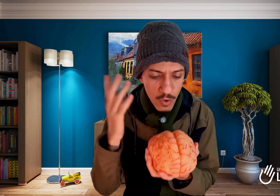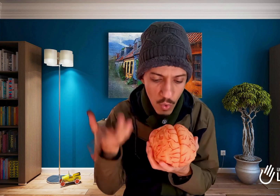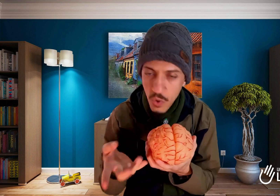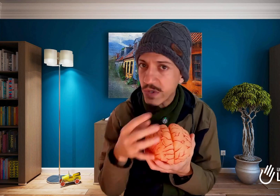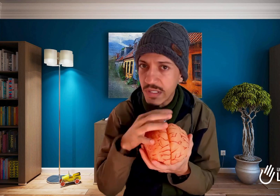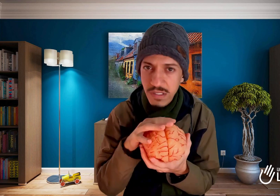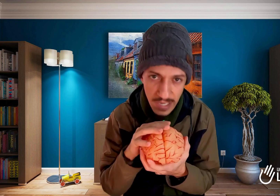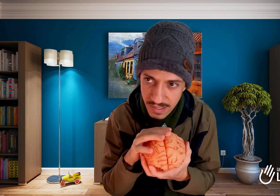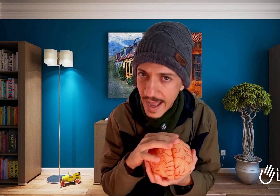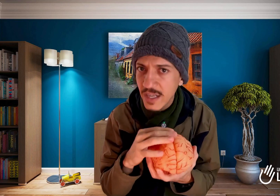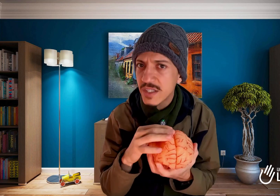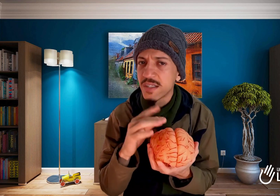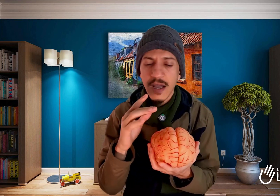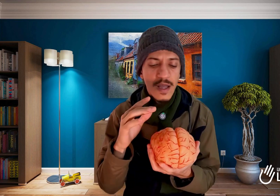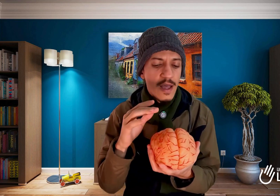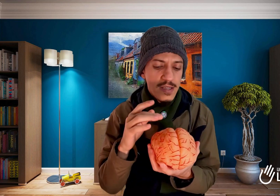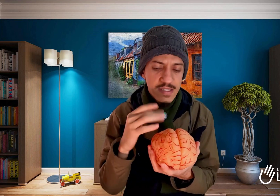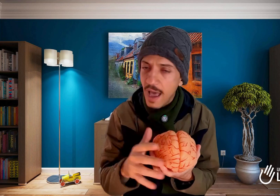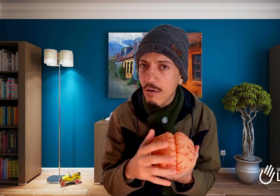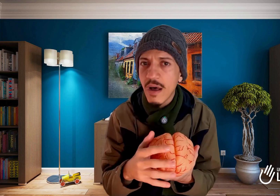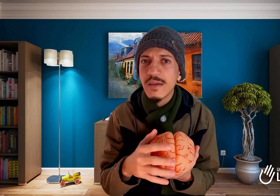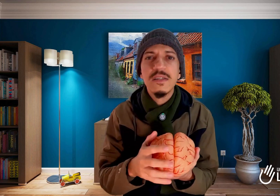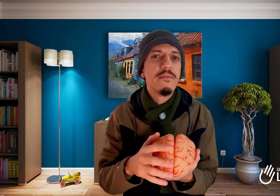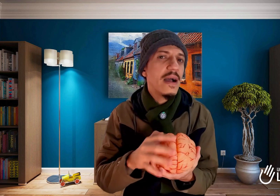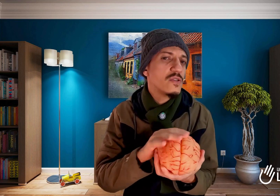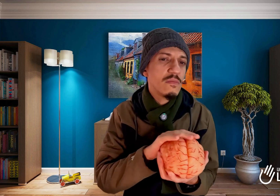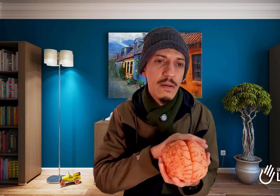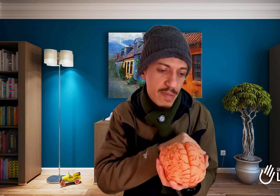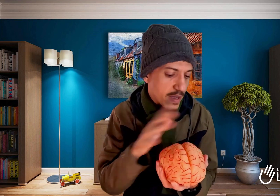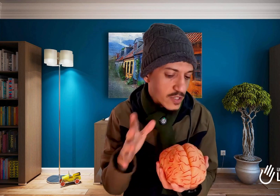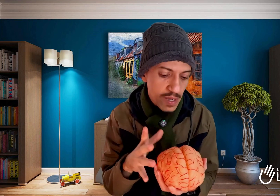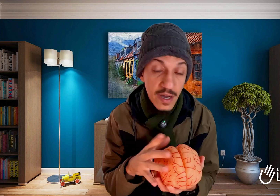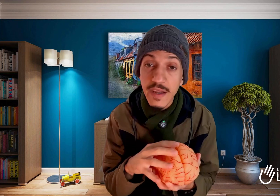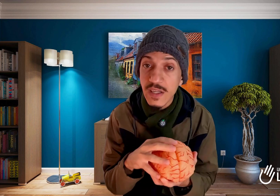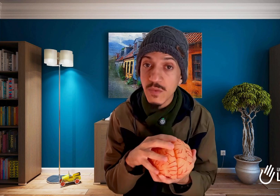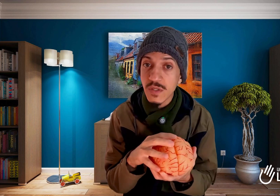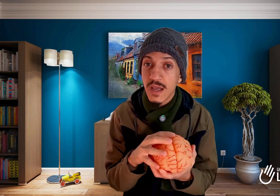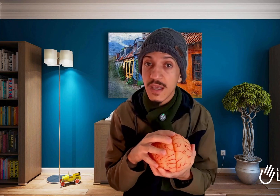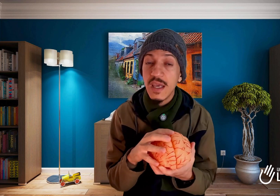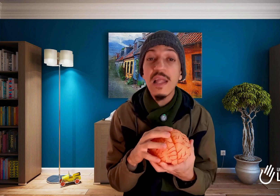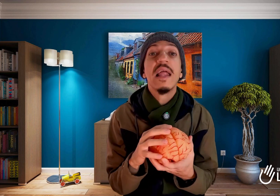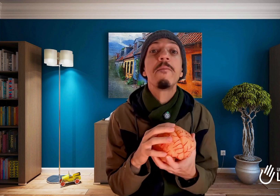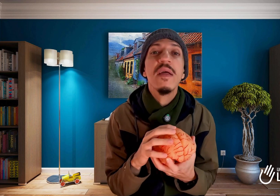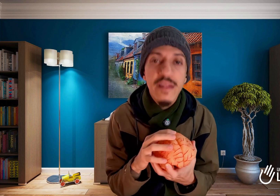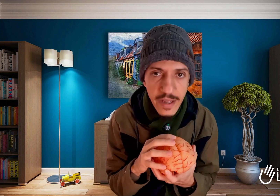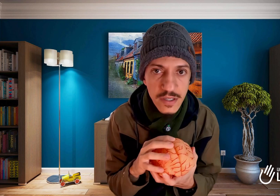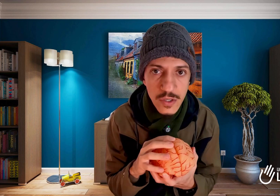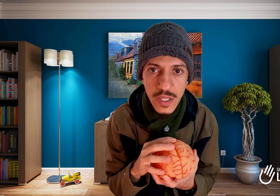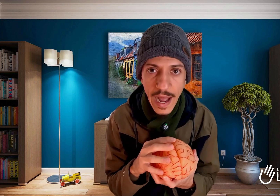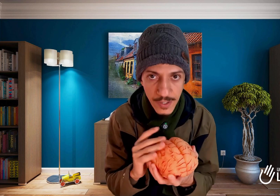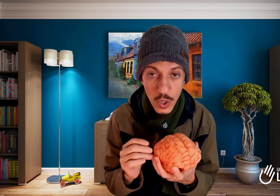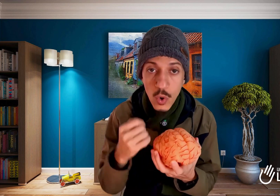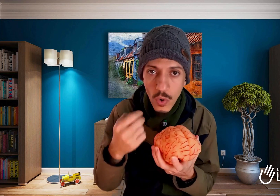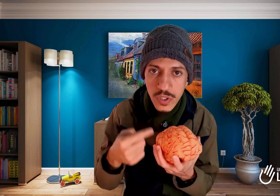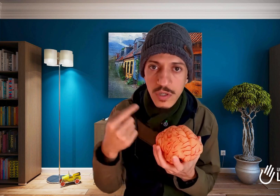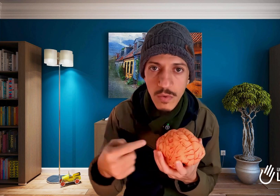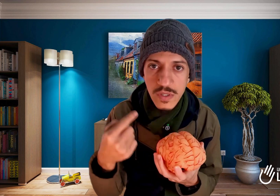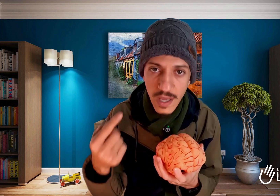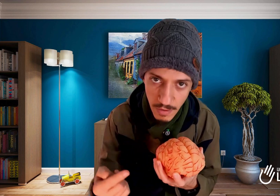recursos, estratégias, células e mais uma penca de mecanismos que, independente da sua idade, continuam se renovando